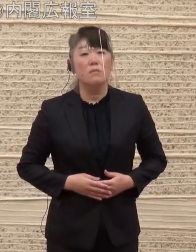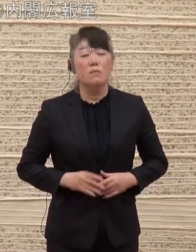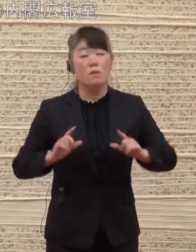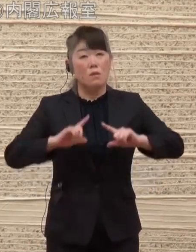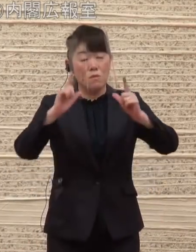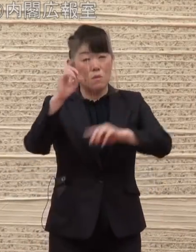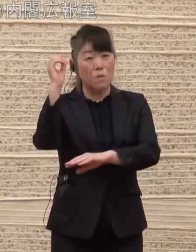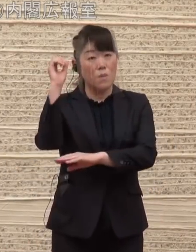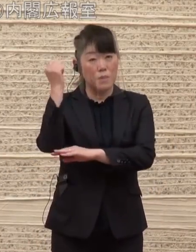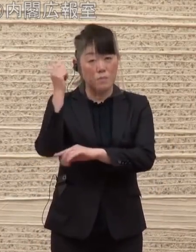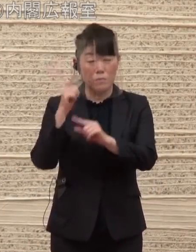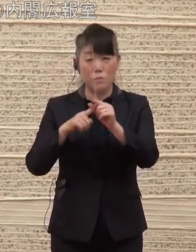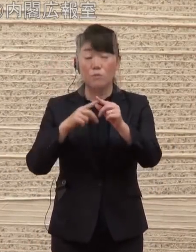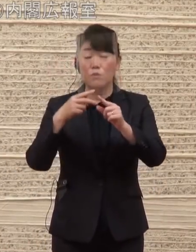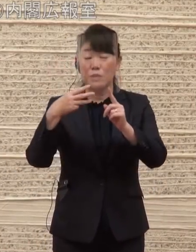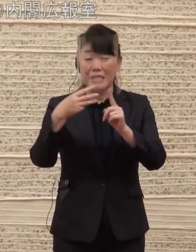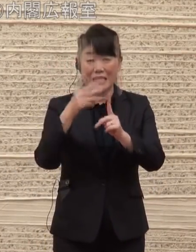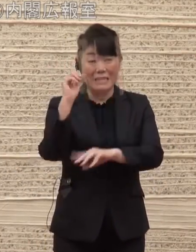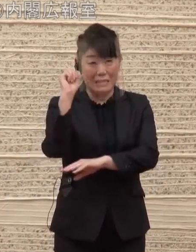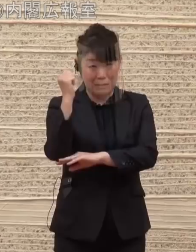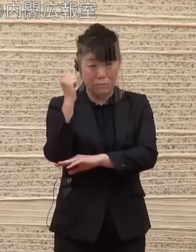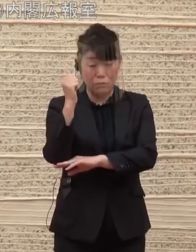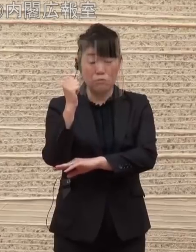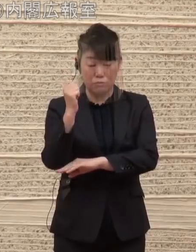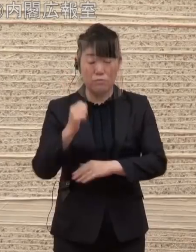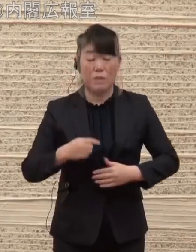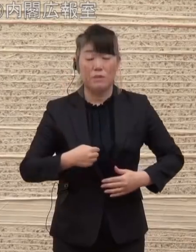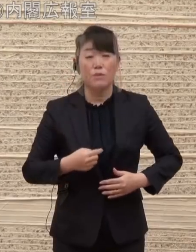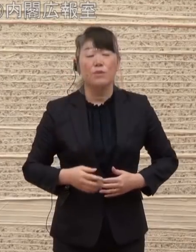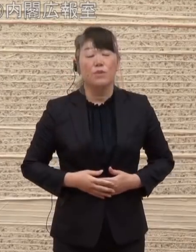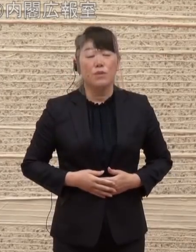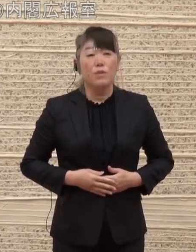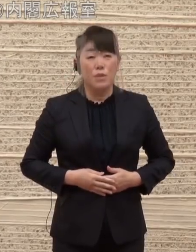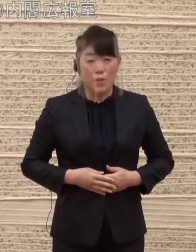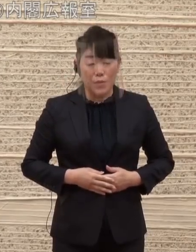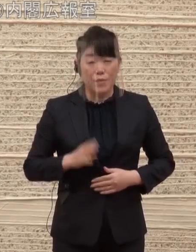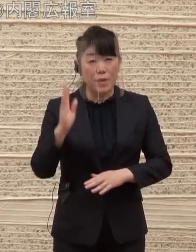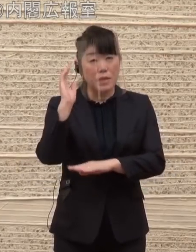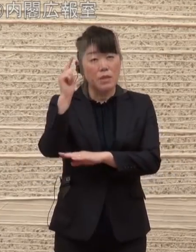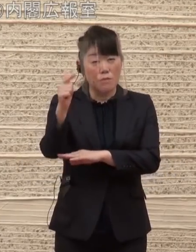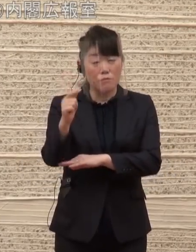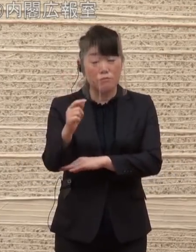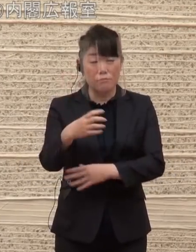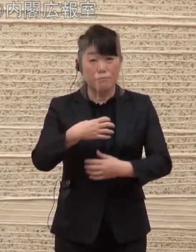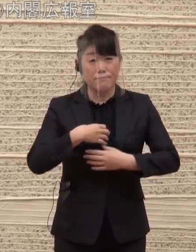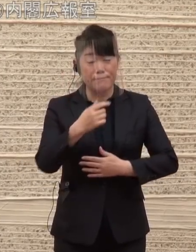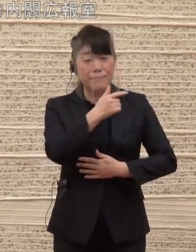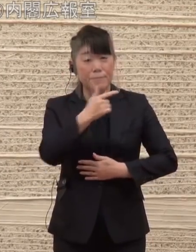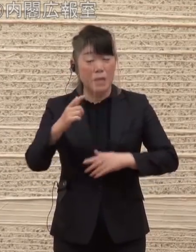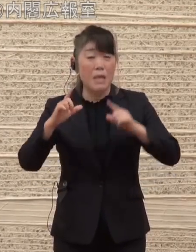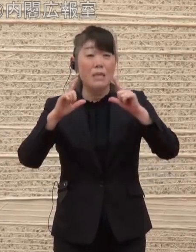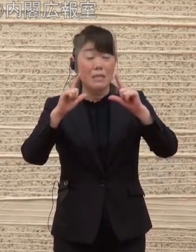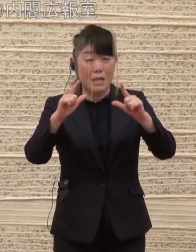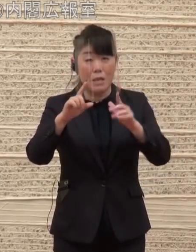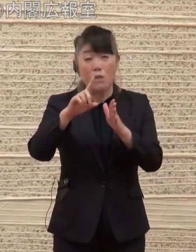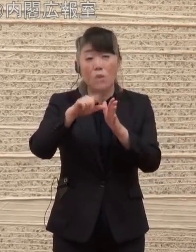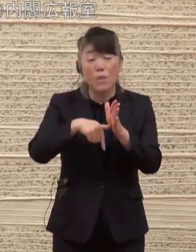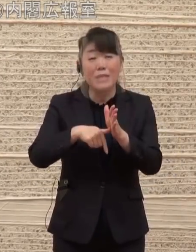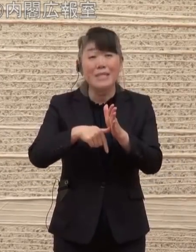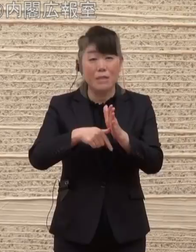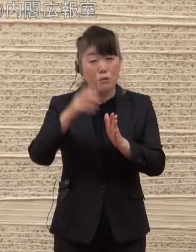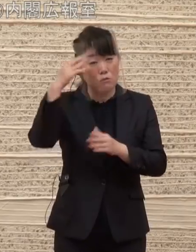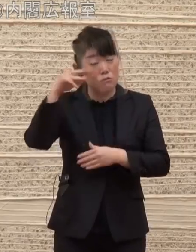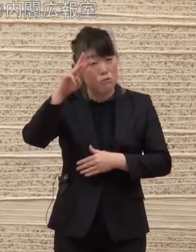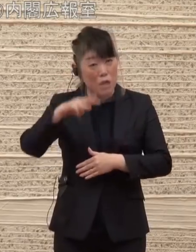東京新聞中日新聞の後藤です政府の緊急事態宣言が出されている最中の賭け麻雀で辞職した黒日前東京